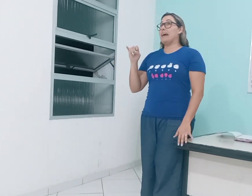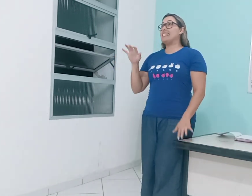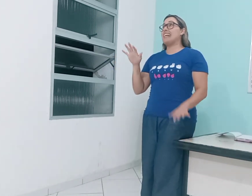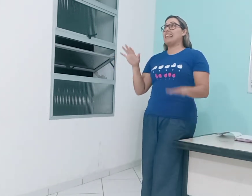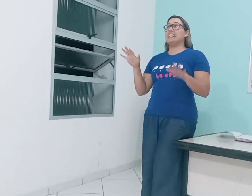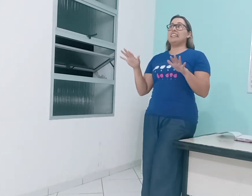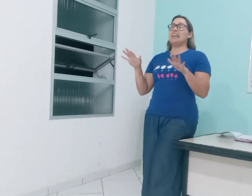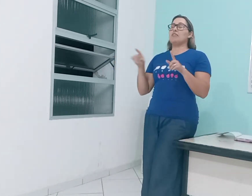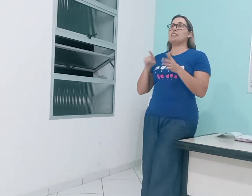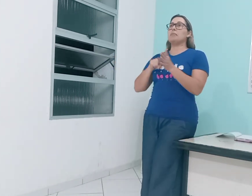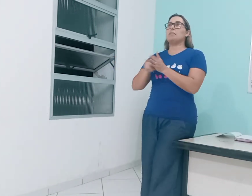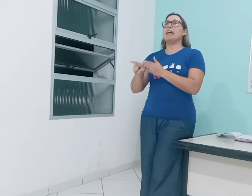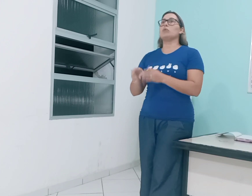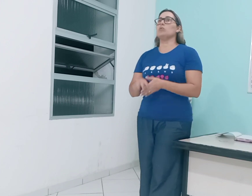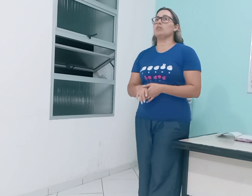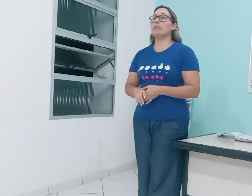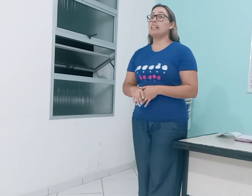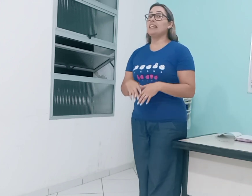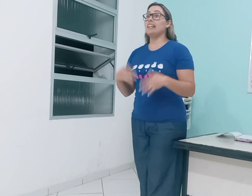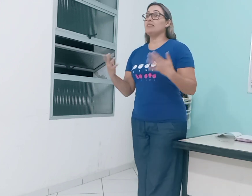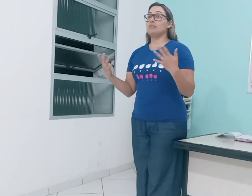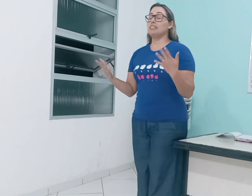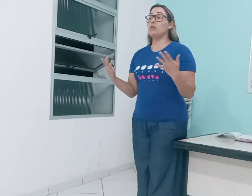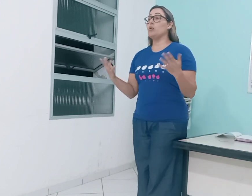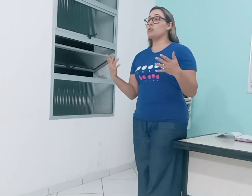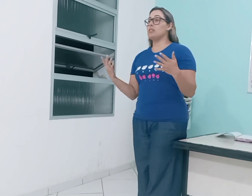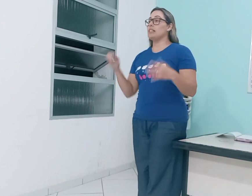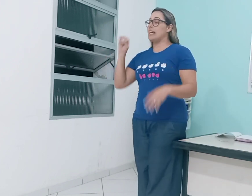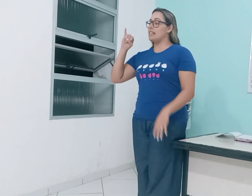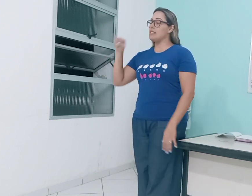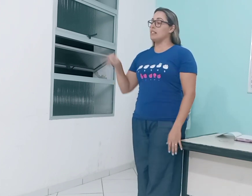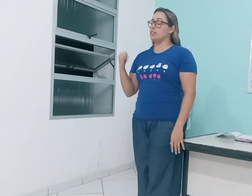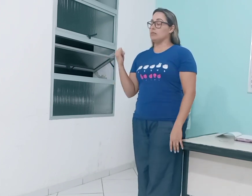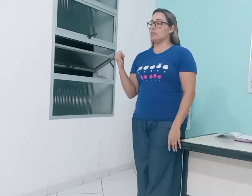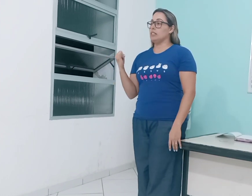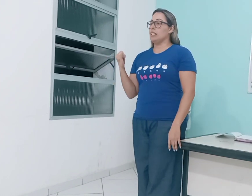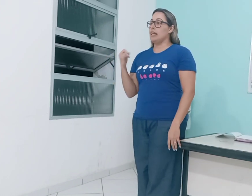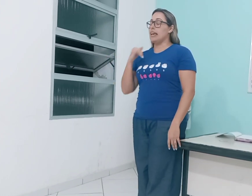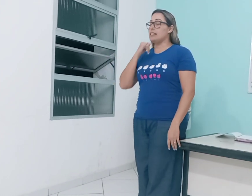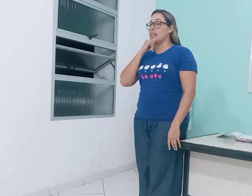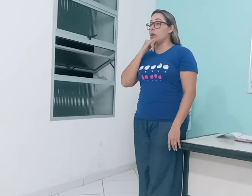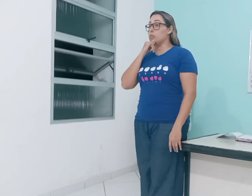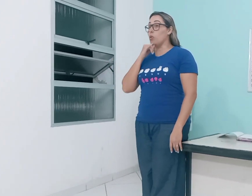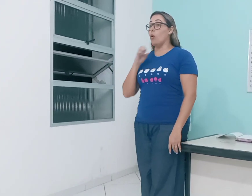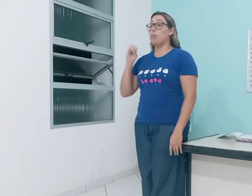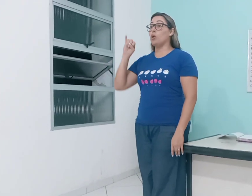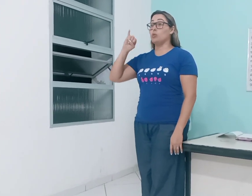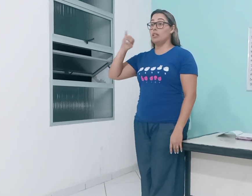Mas aí, né, você me pergunta, mas aí, né, tem outros sinais assim. Exemplo,